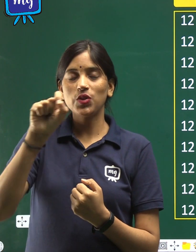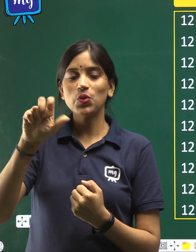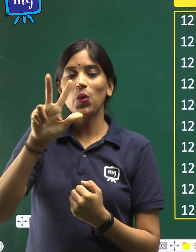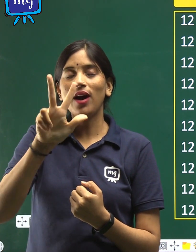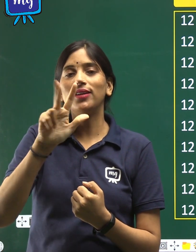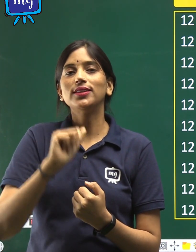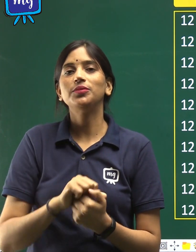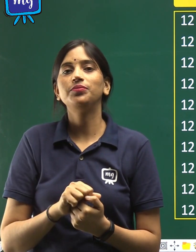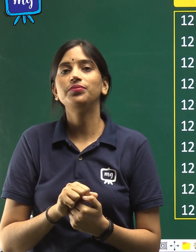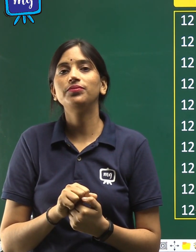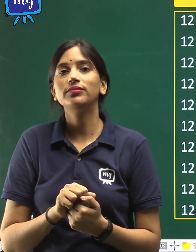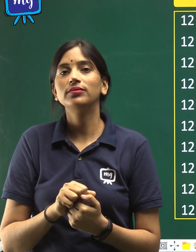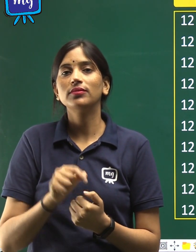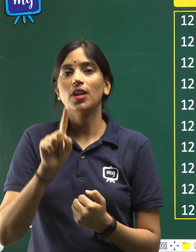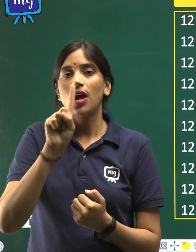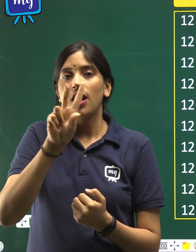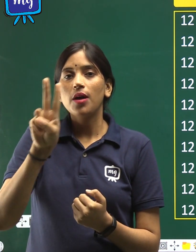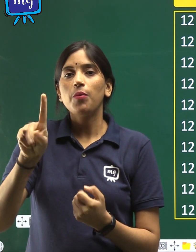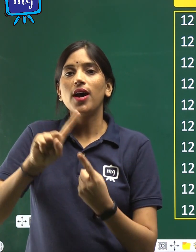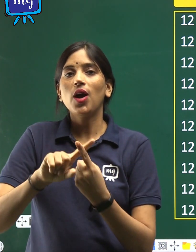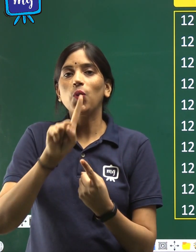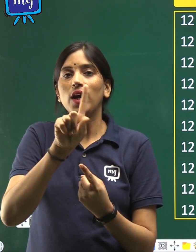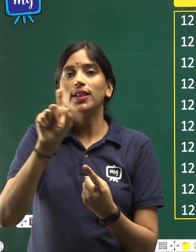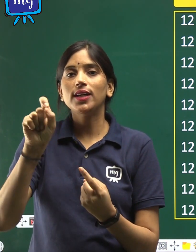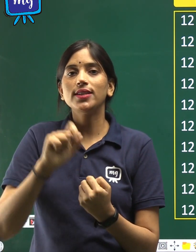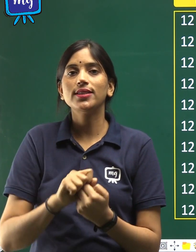108। 12 गुणा 10